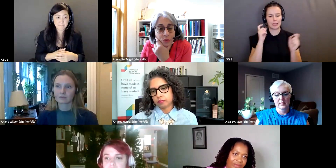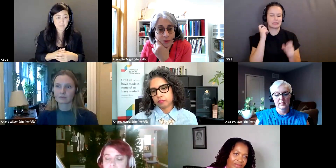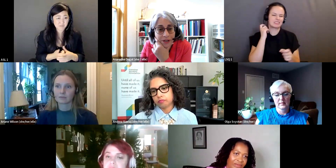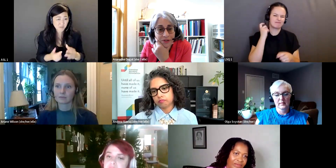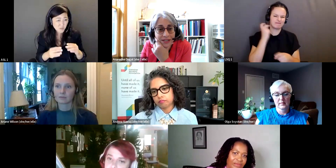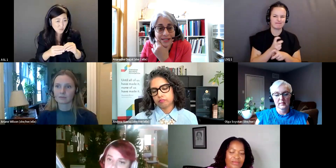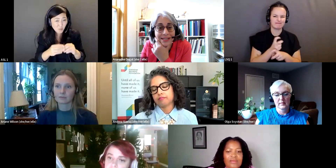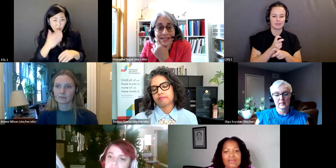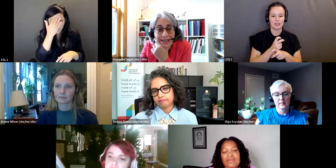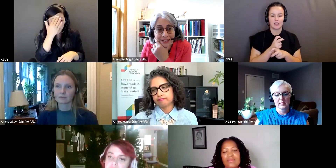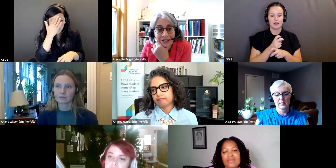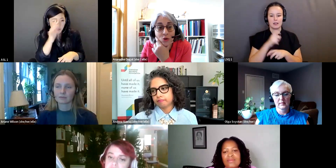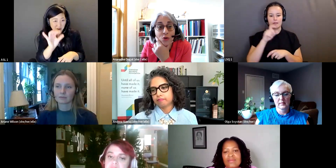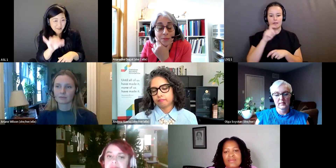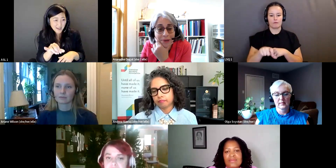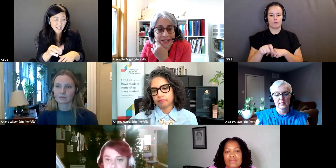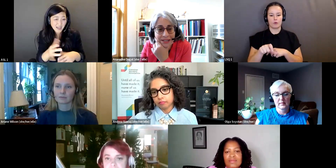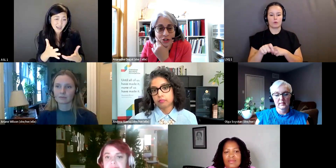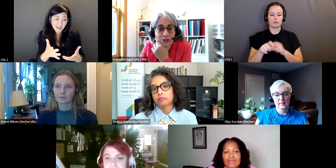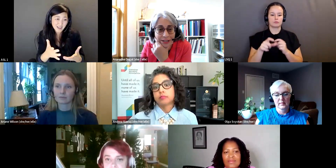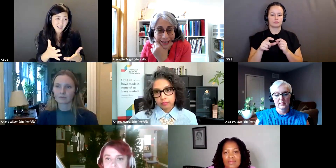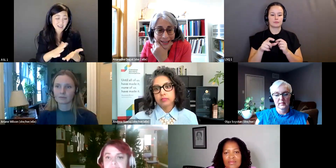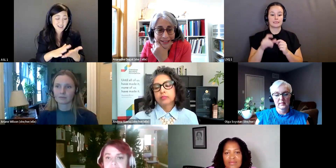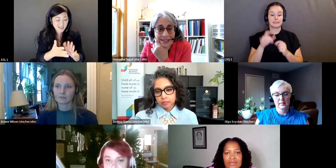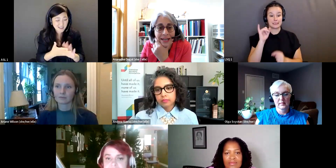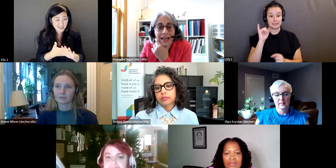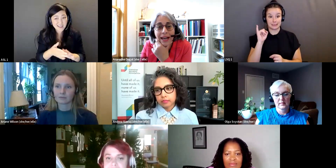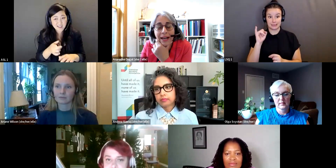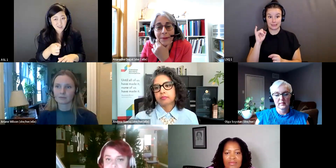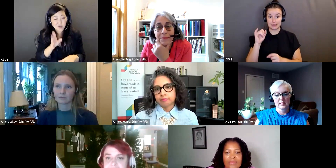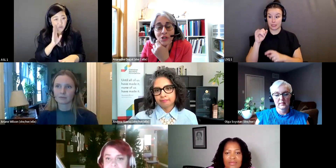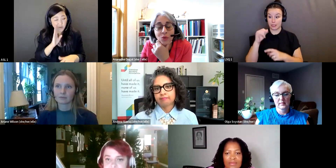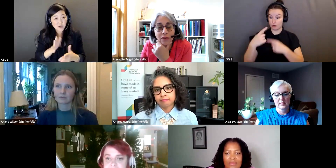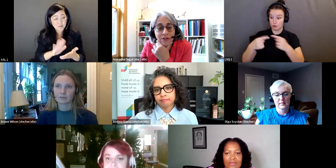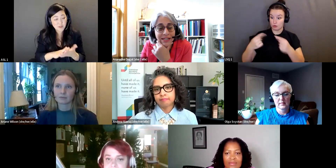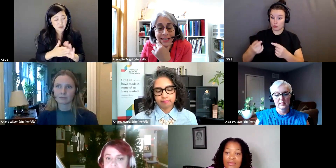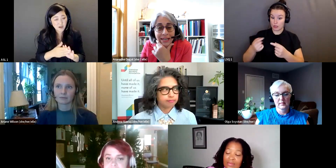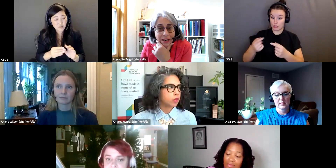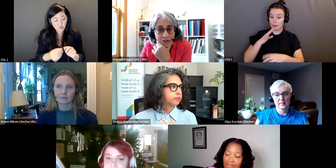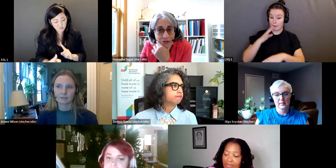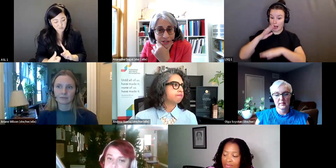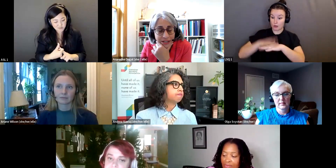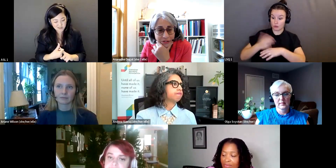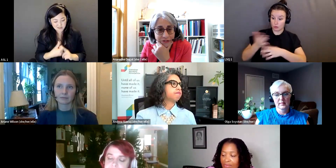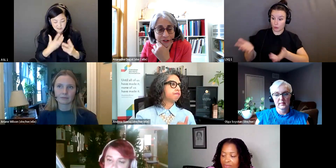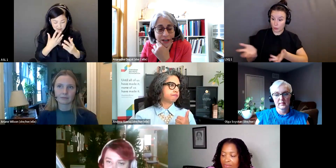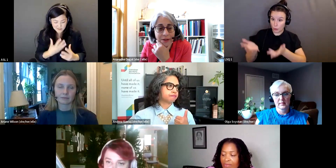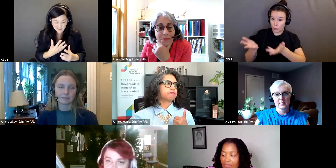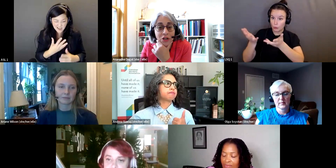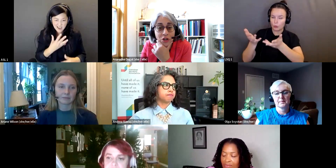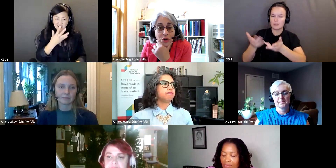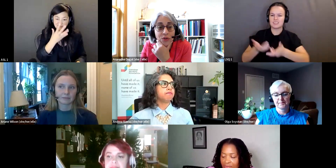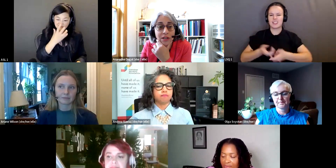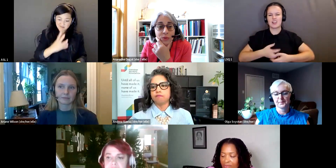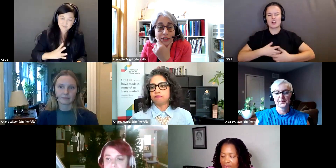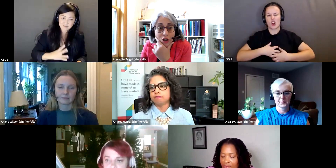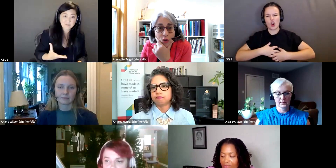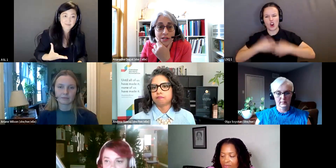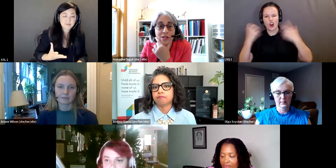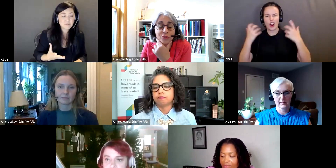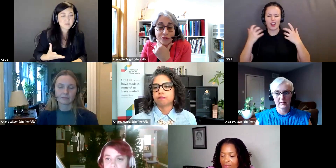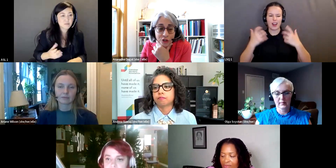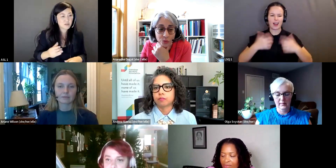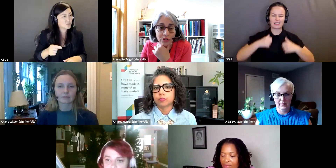à quel point plus on parle d'un sujet, plus notre colère, notre indignation et